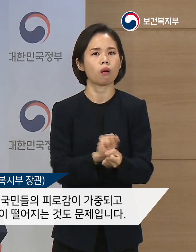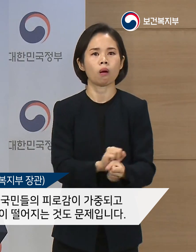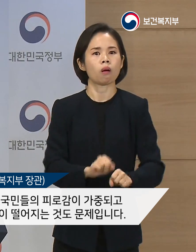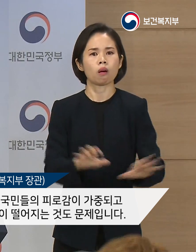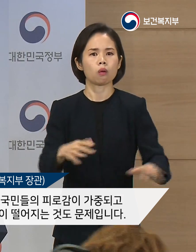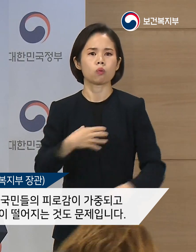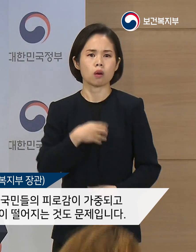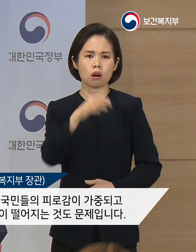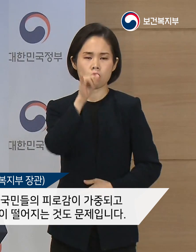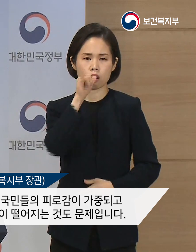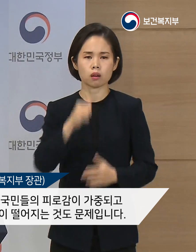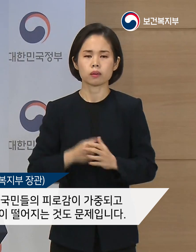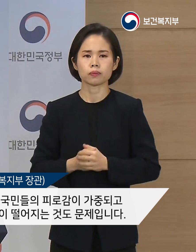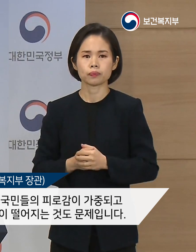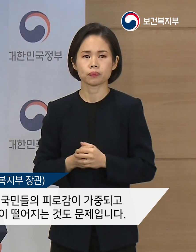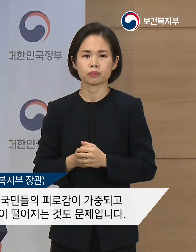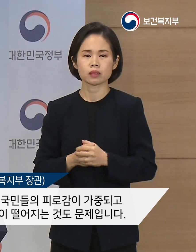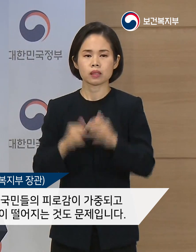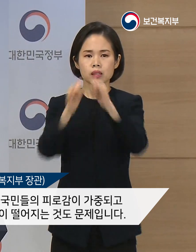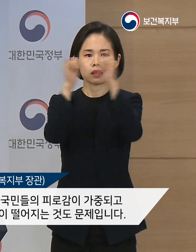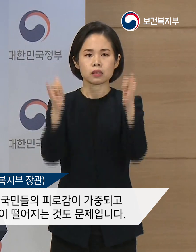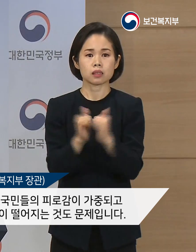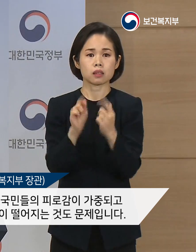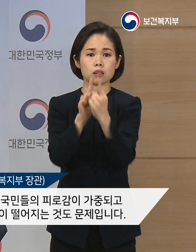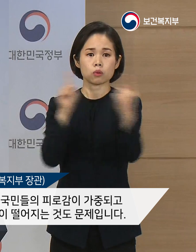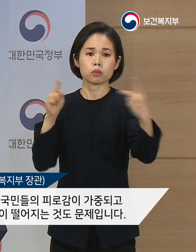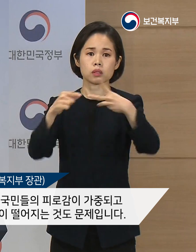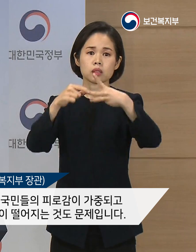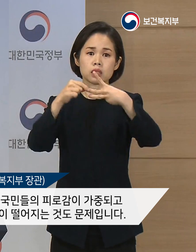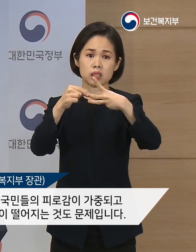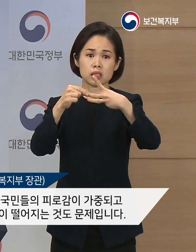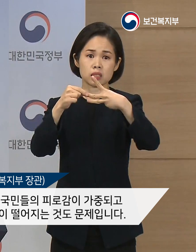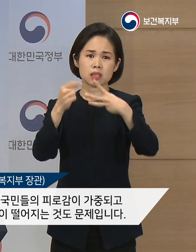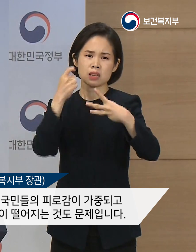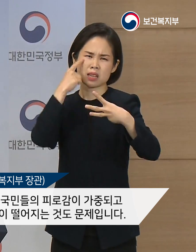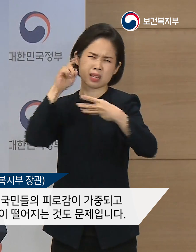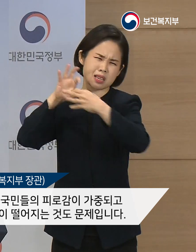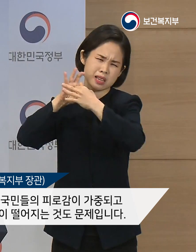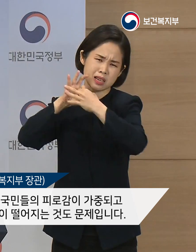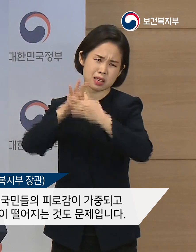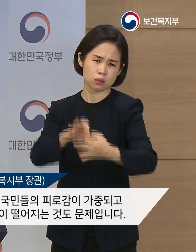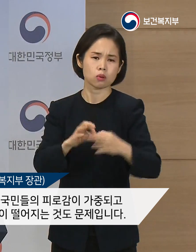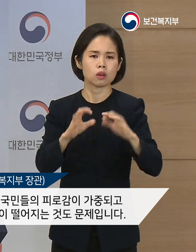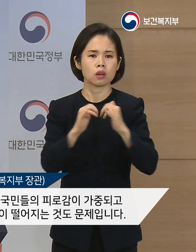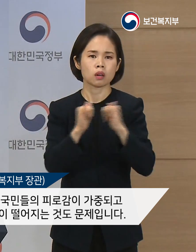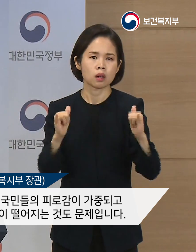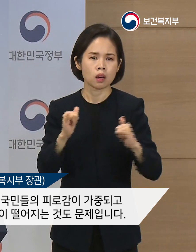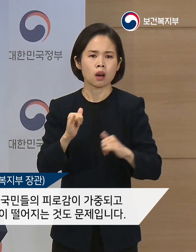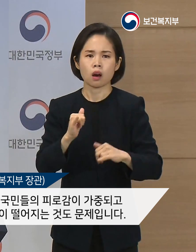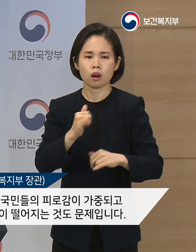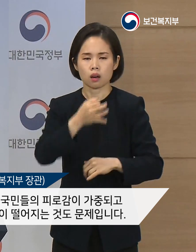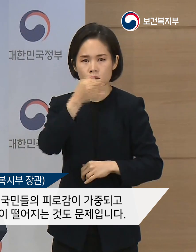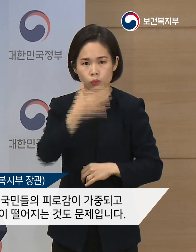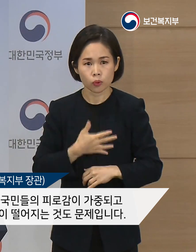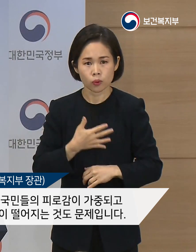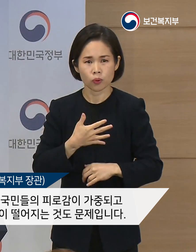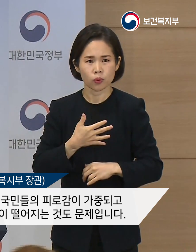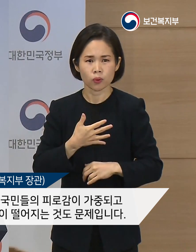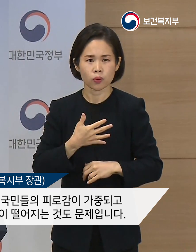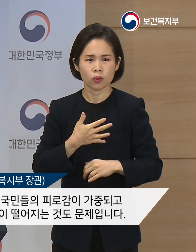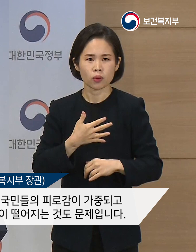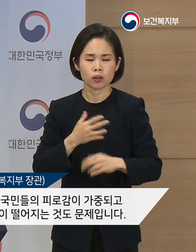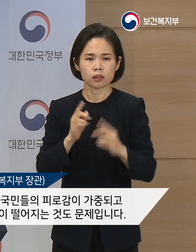2단계 거리두기가 한 달 넘게 지속되며 국민들의 피로감이 가중되고 이동량이 회복되는 등